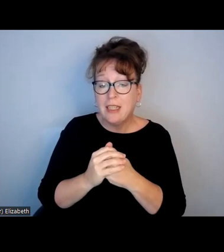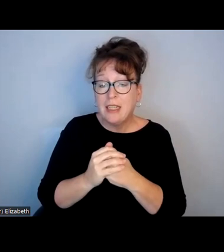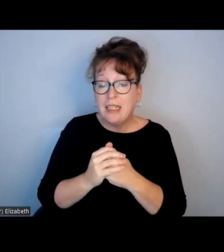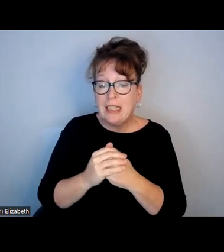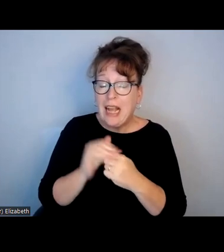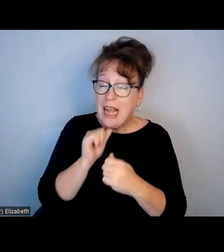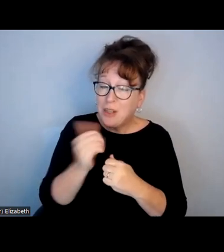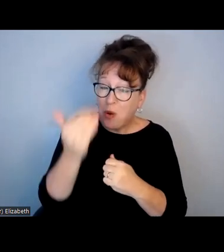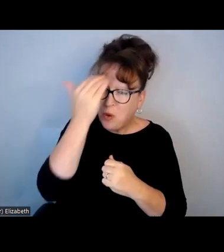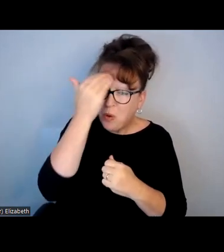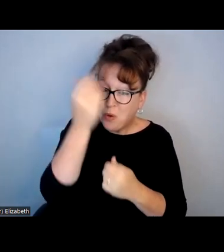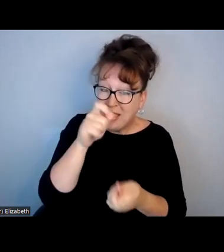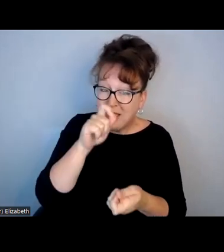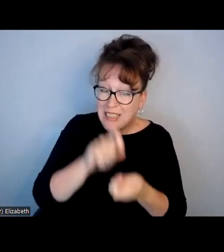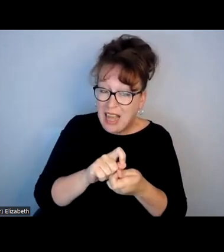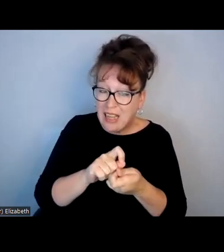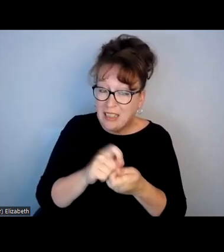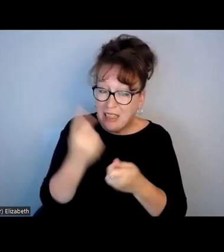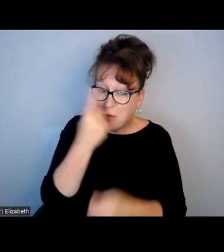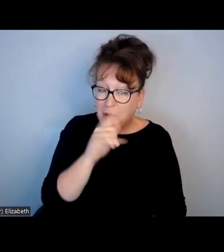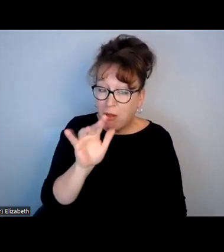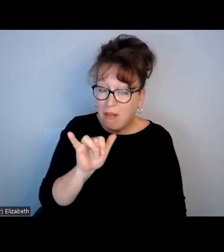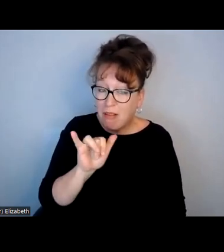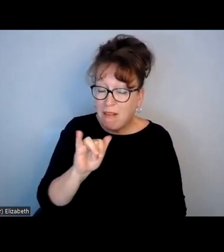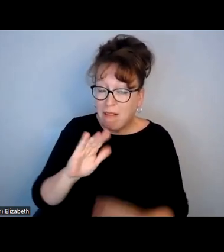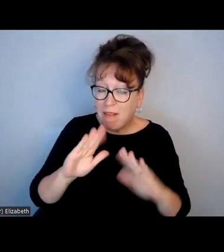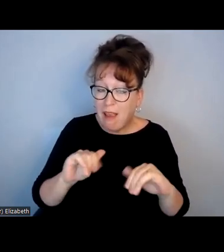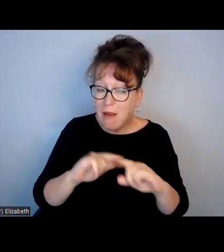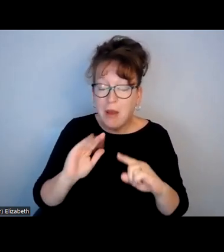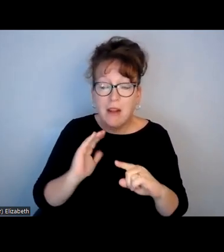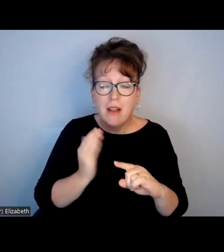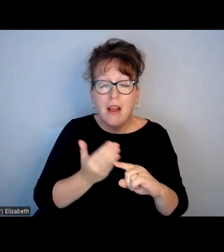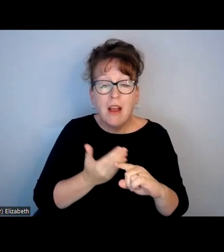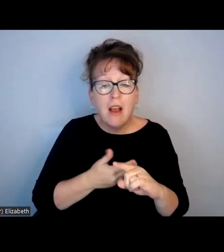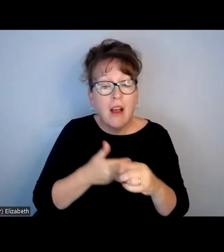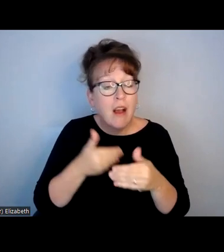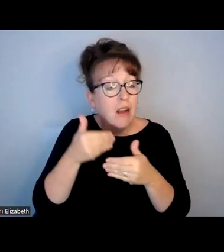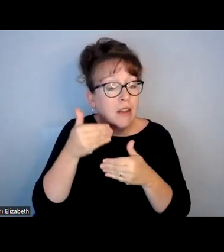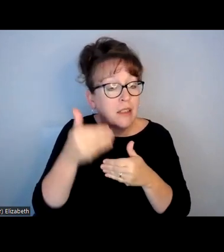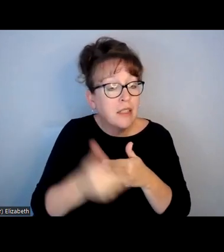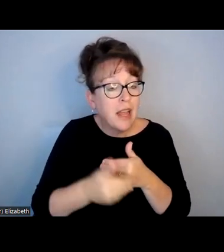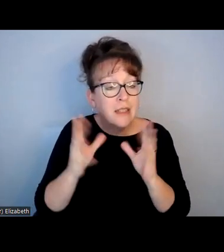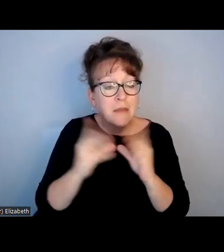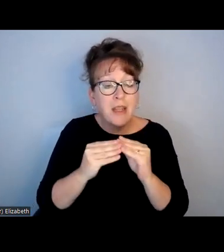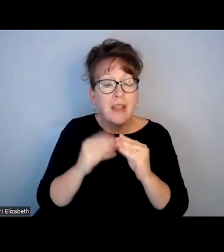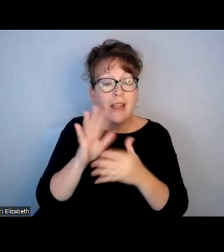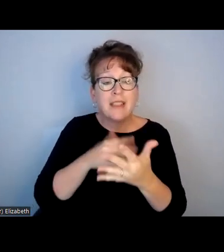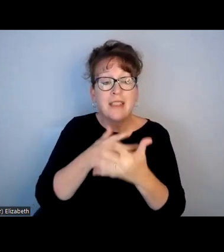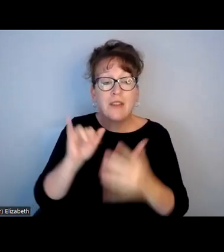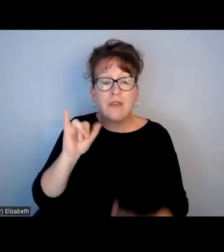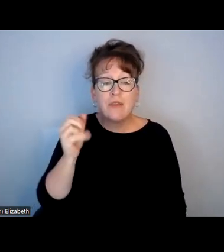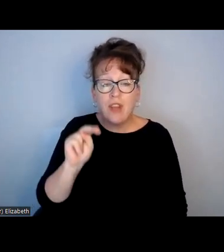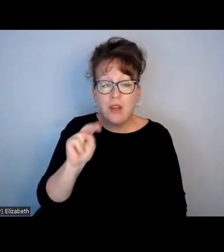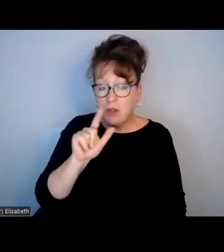sopesar lo que estamos diciendo no estoy seguro qué es lo que estamos lo que vamos a poder